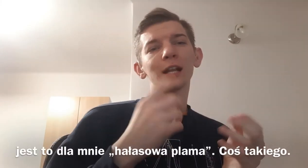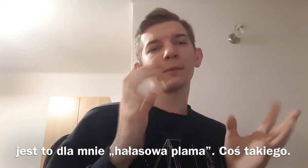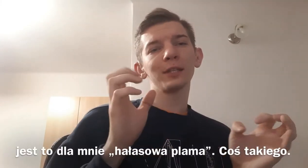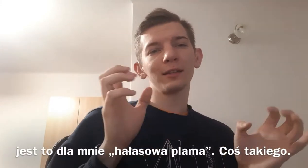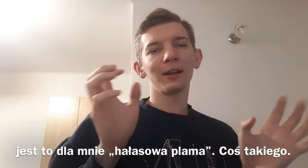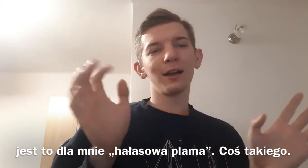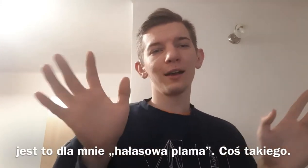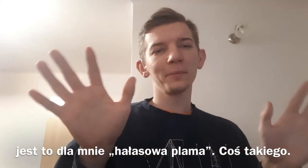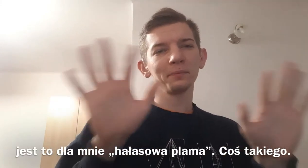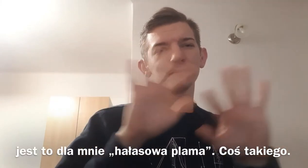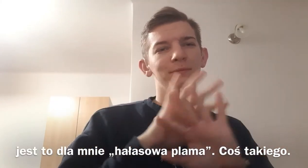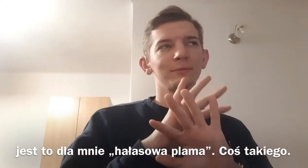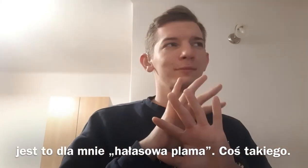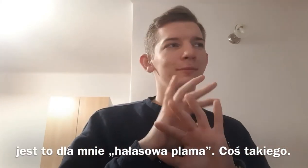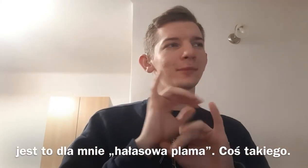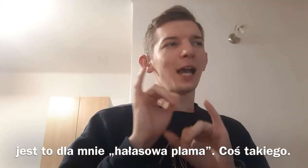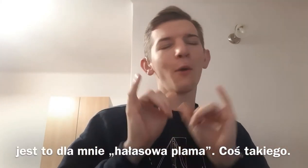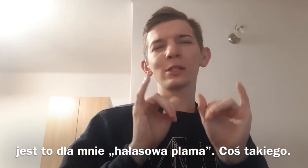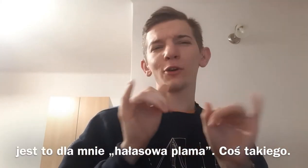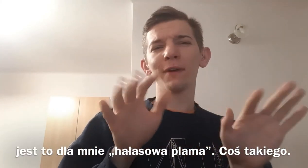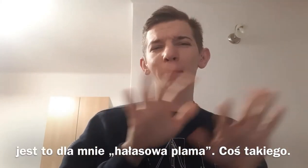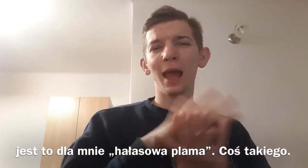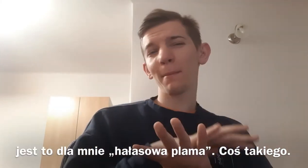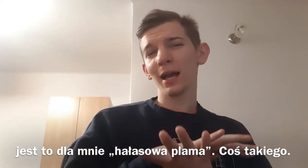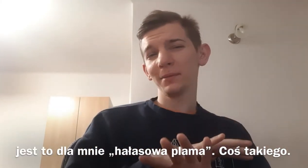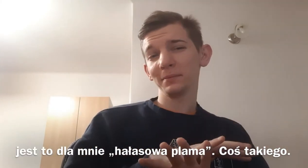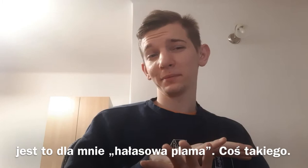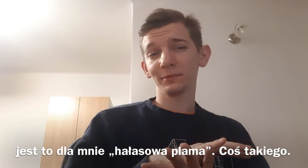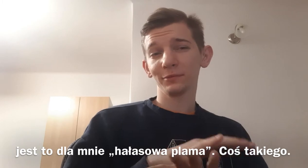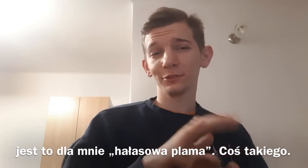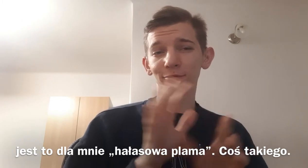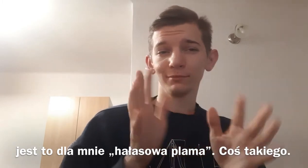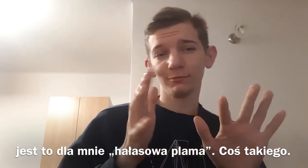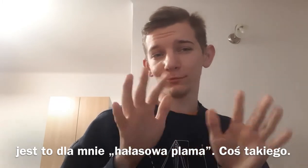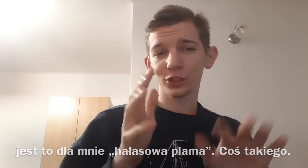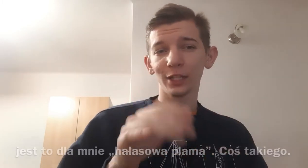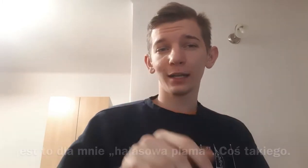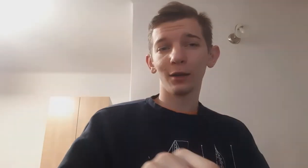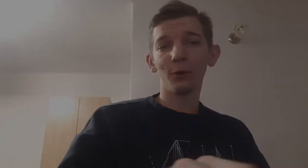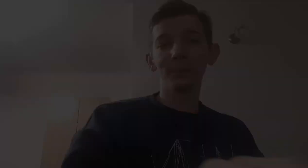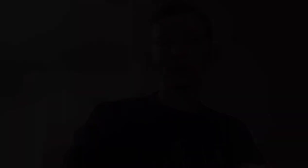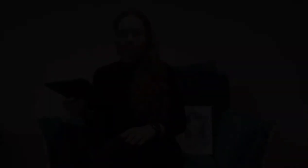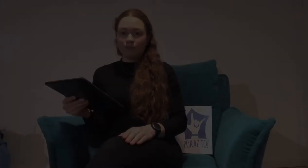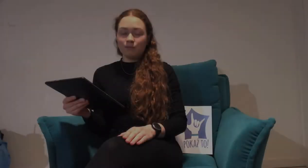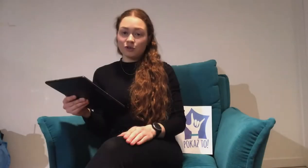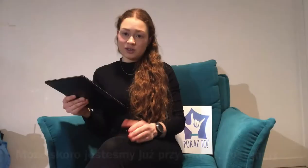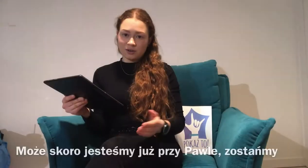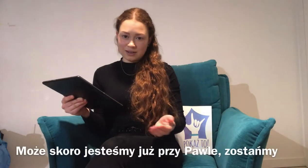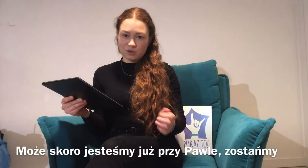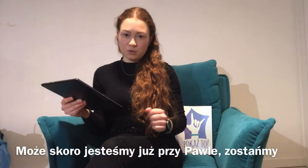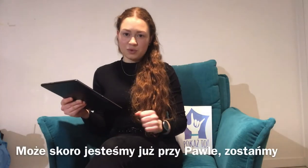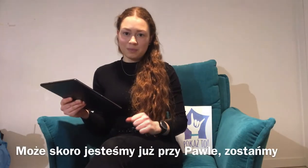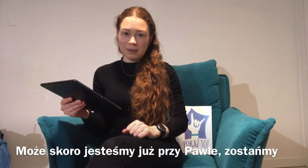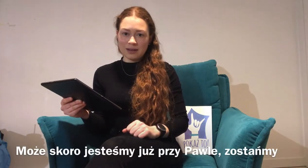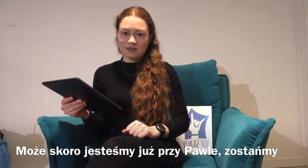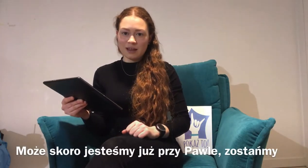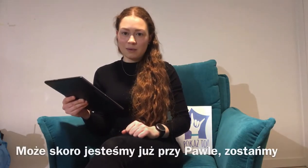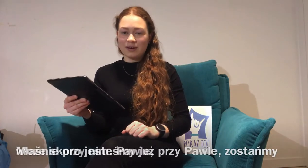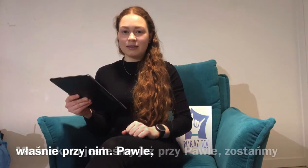mnie taka hałasowa plama. Co takiego? Może skoro jesteśmy przy Pawle, zostaniemy właśnie przy